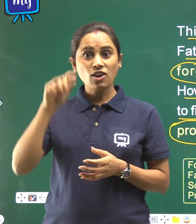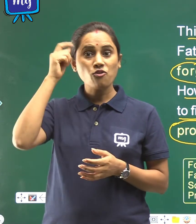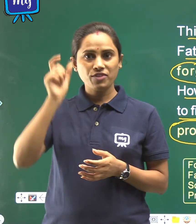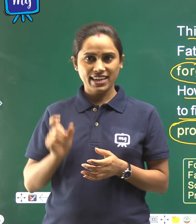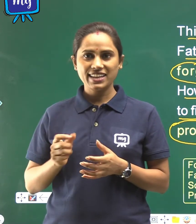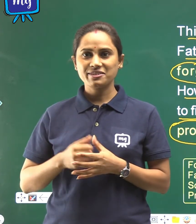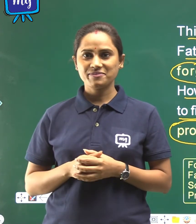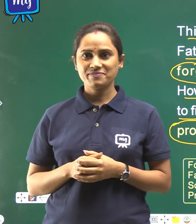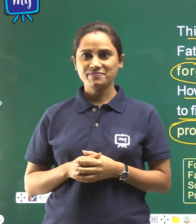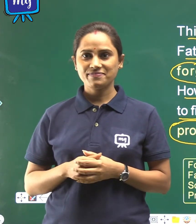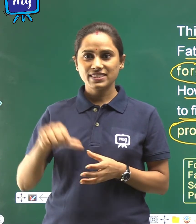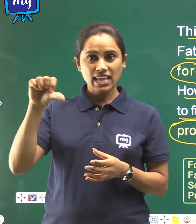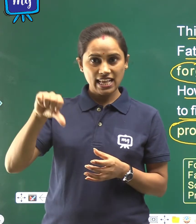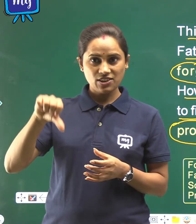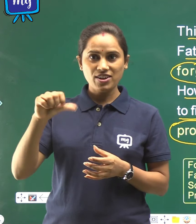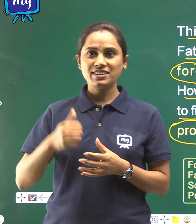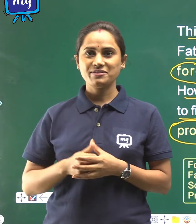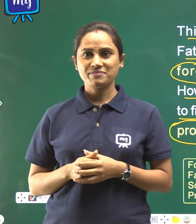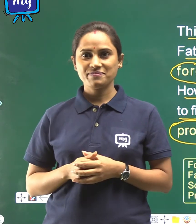fail, असफल,